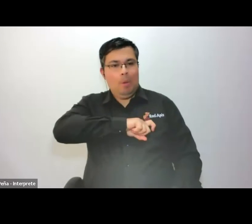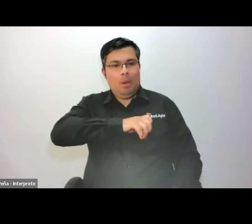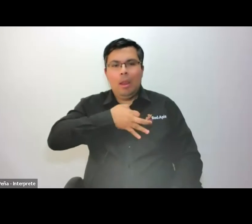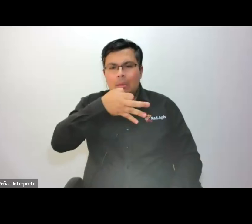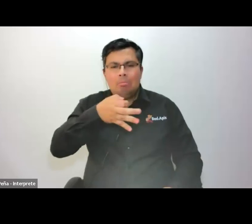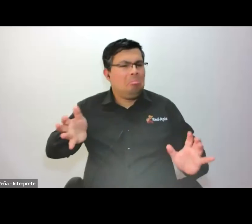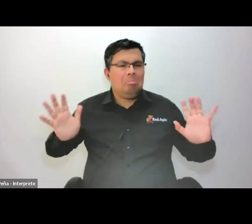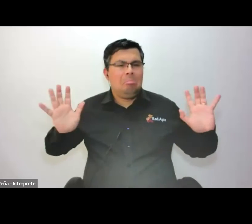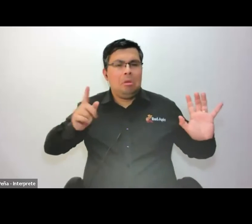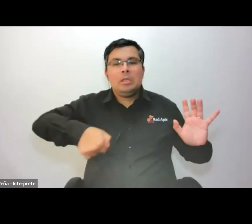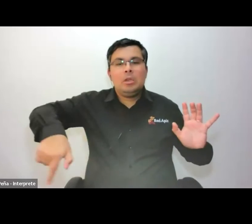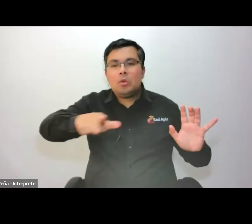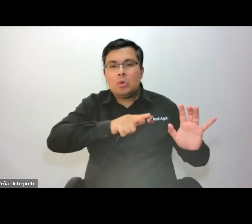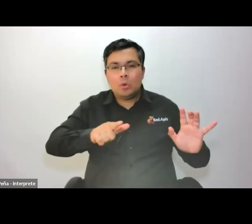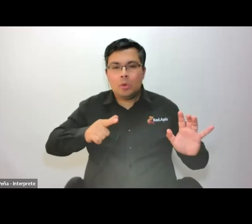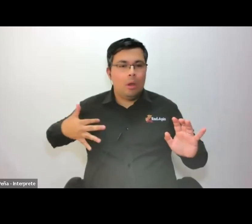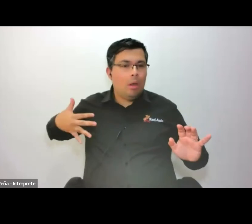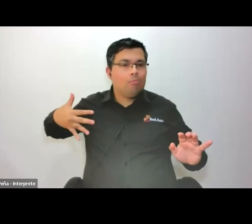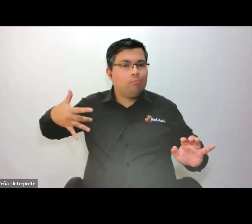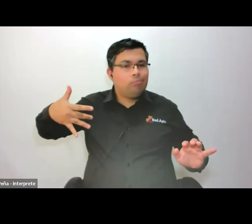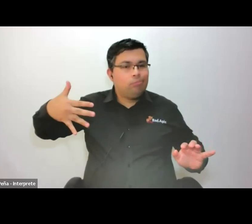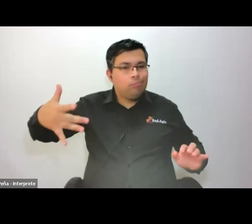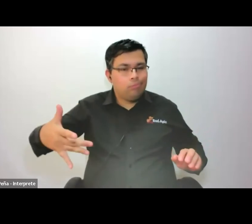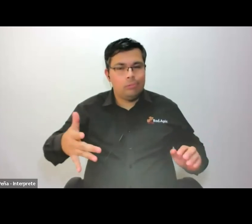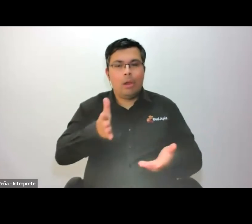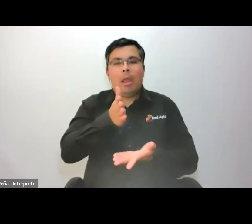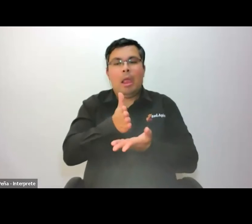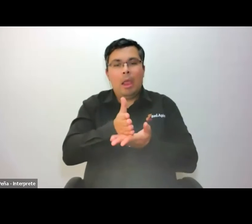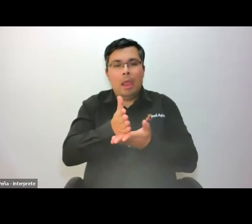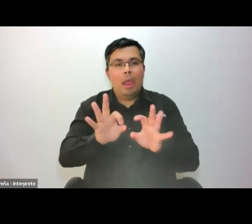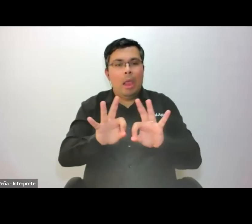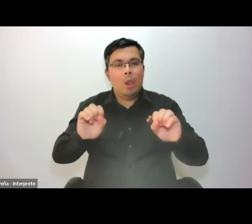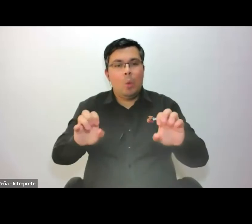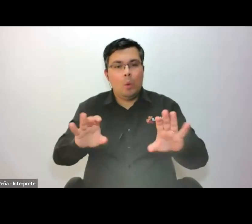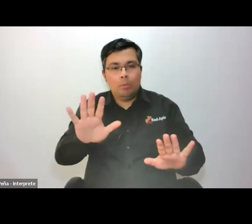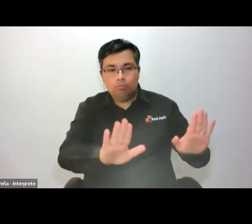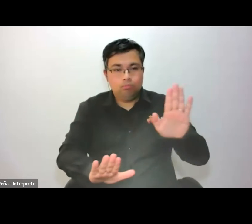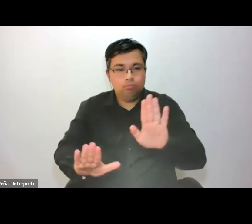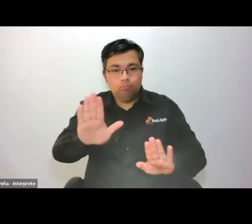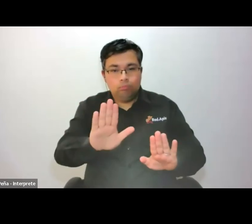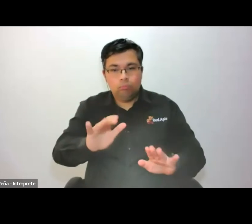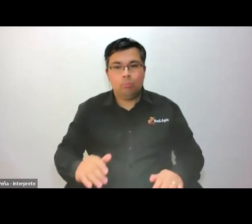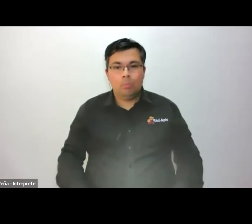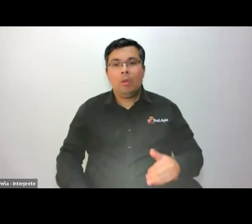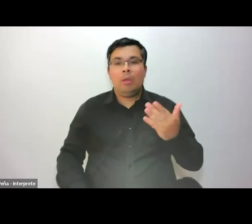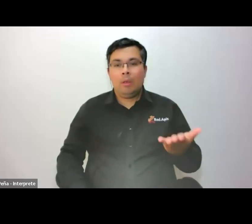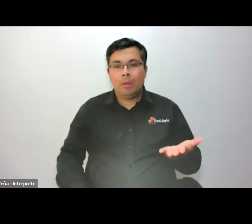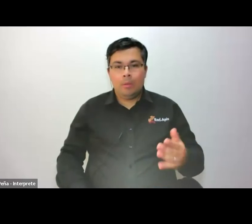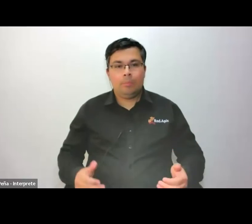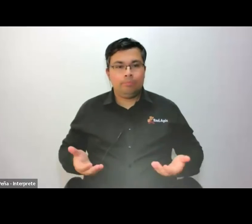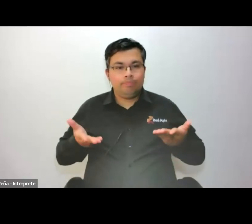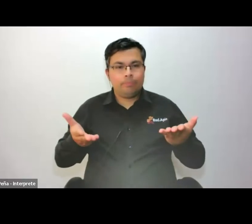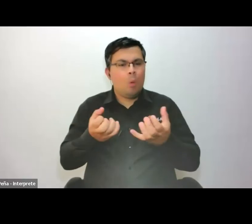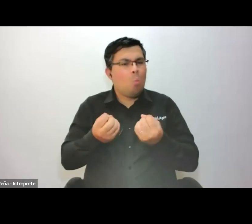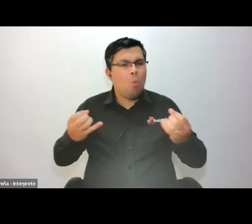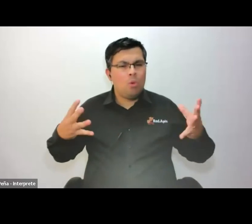trayectoria educativa siendo pertinentes con la demanda académica que le hacemos. Muchas desregulaciones